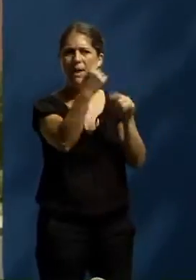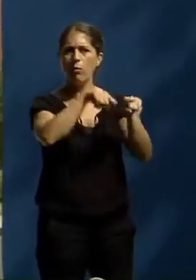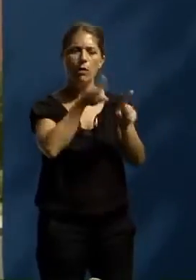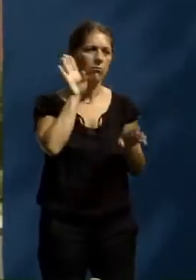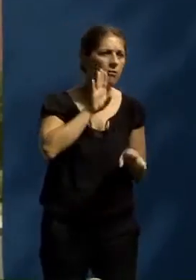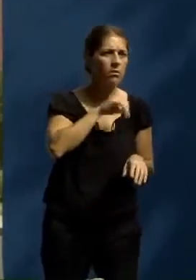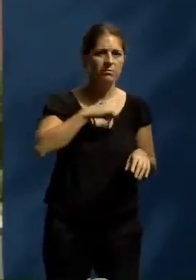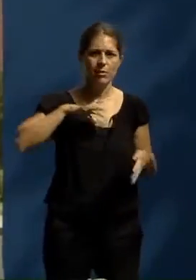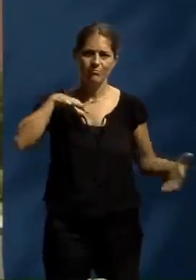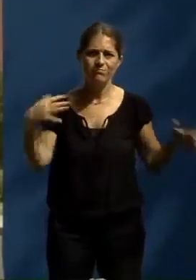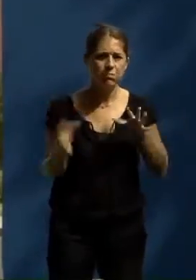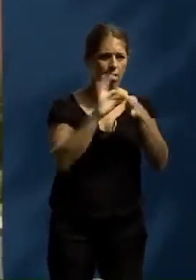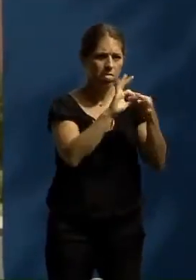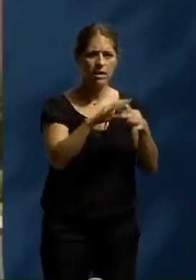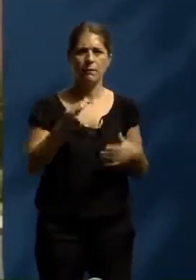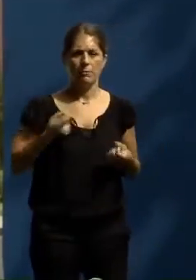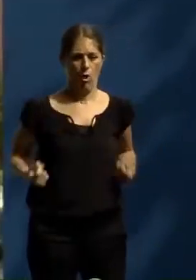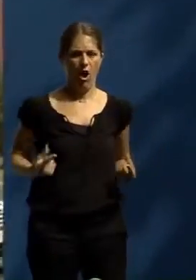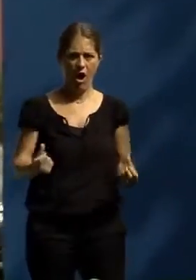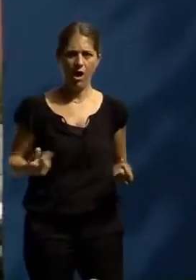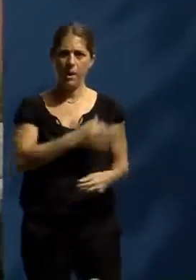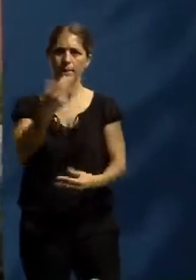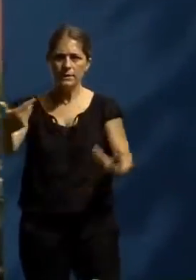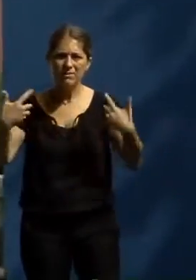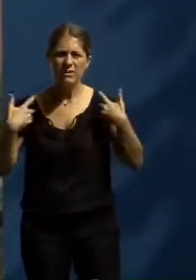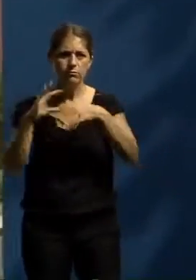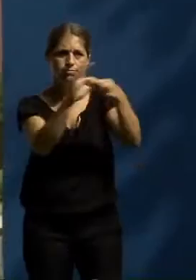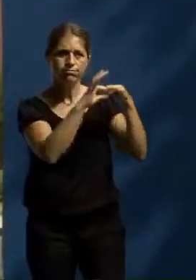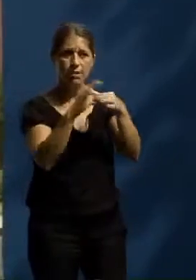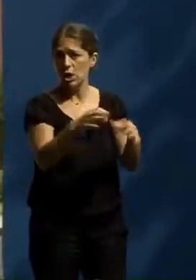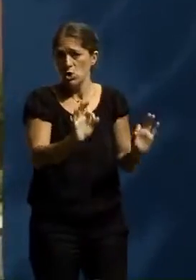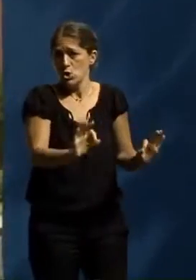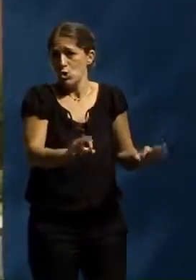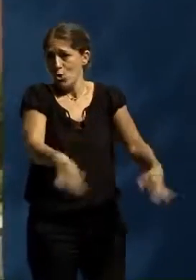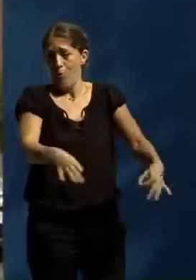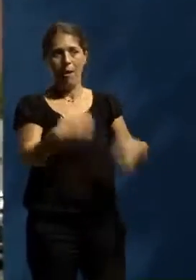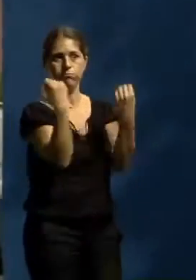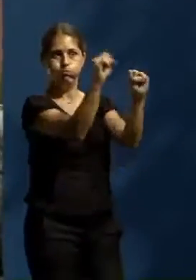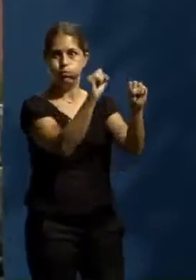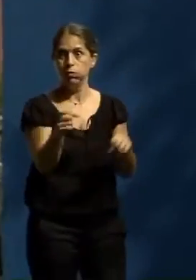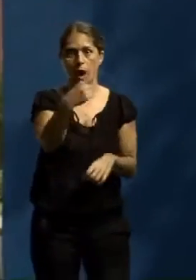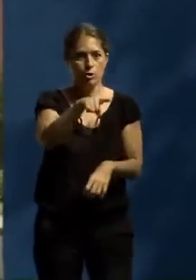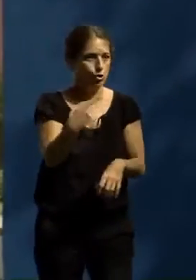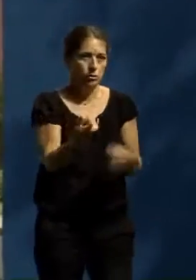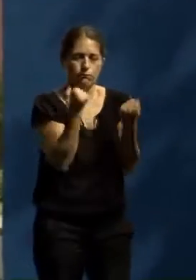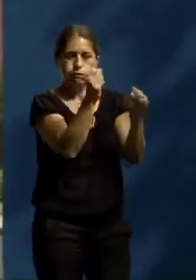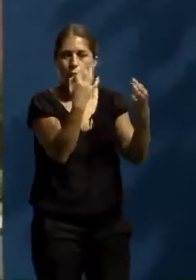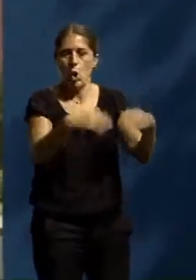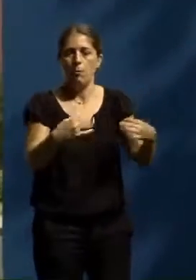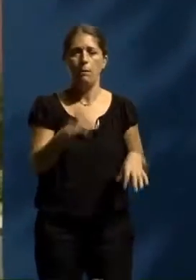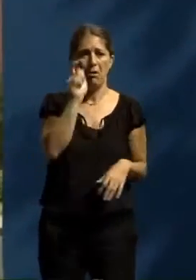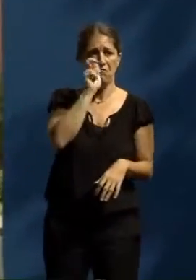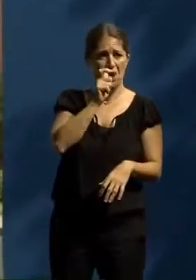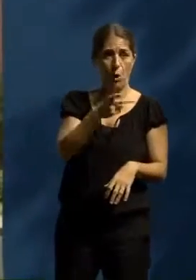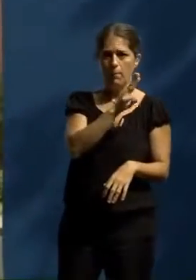privatización, ven asociada ao despilfarro, ven asociada ao sufrimento. É normal que reneguen da marca. Como non van renegar da marca? Pero Feijóo é o